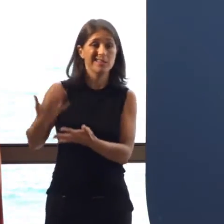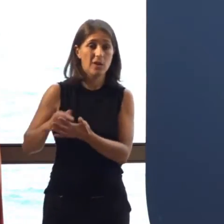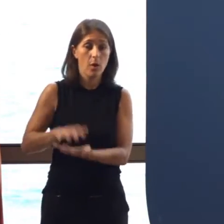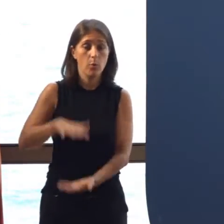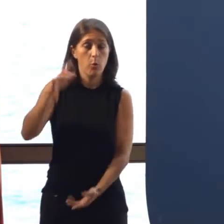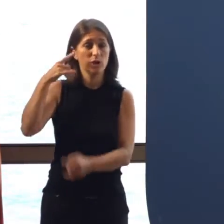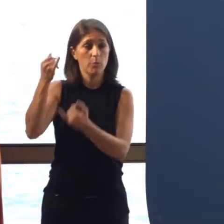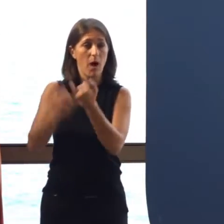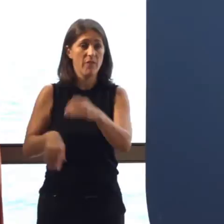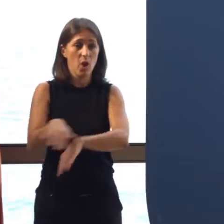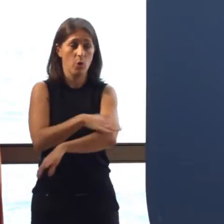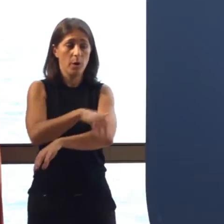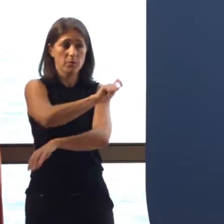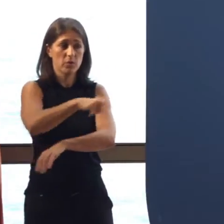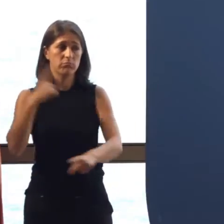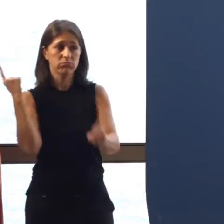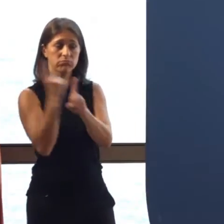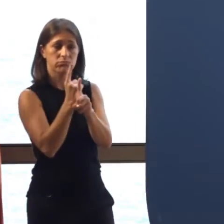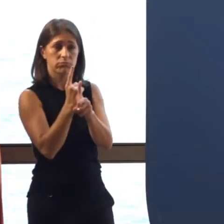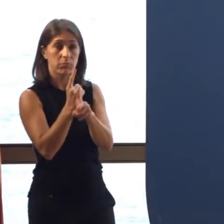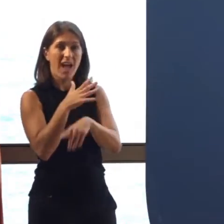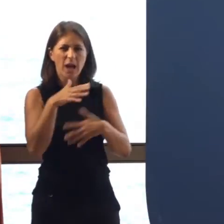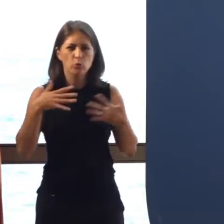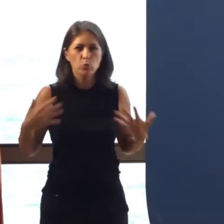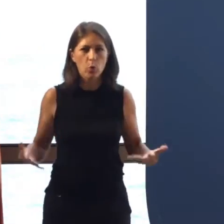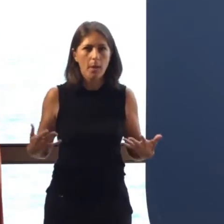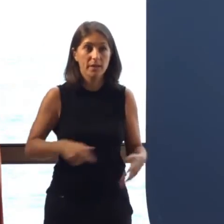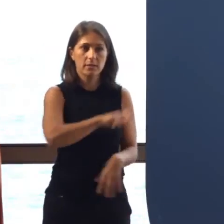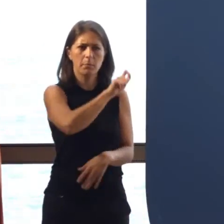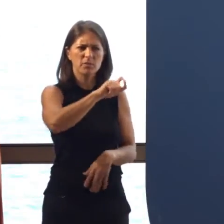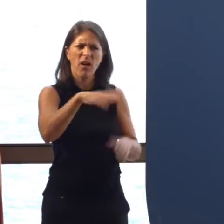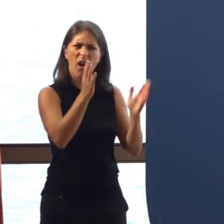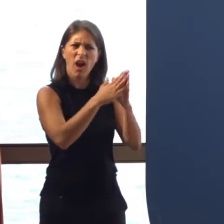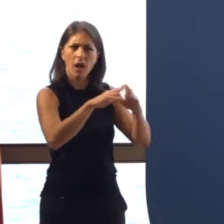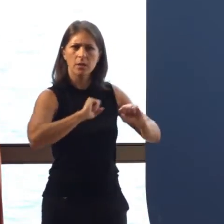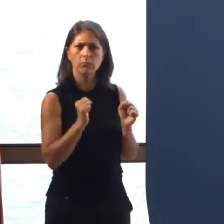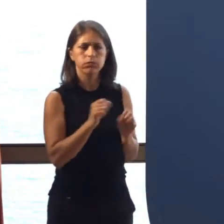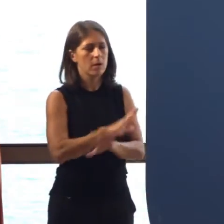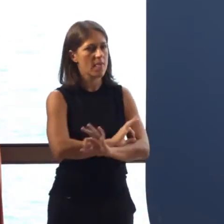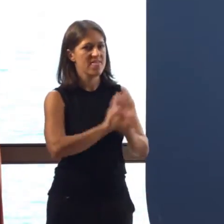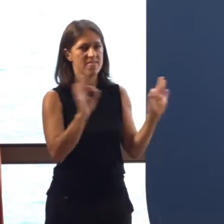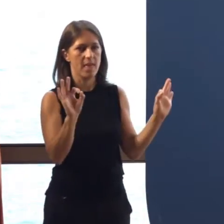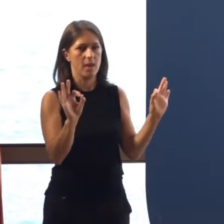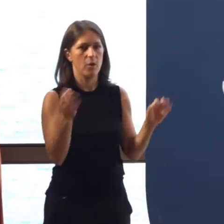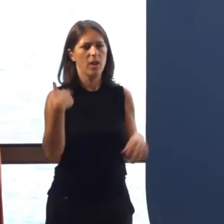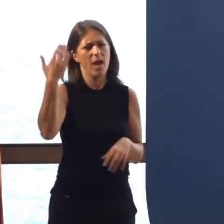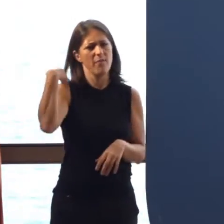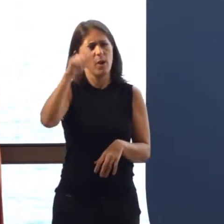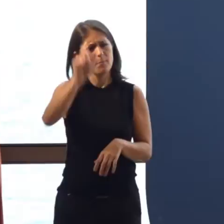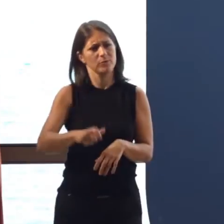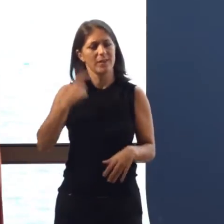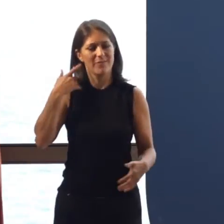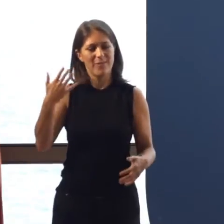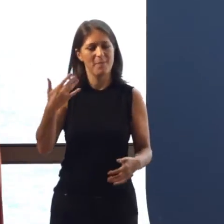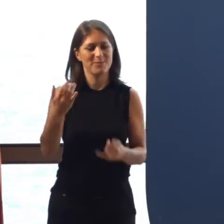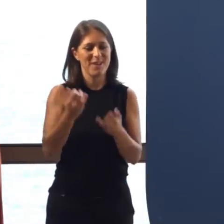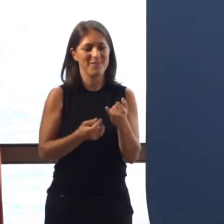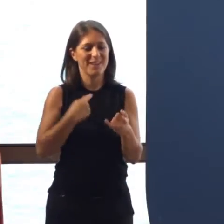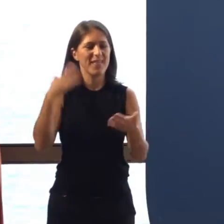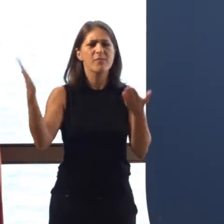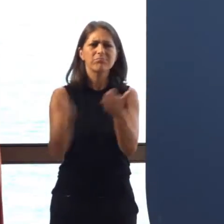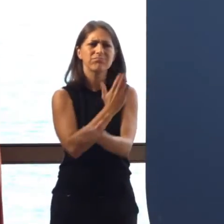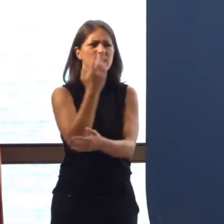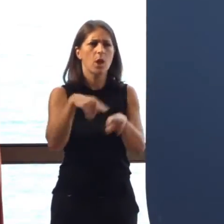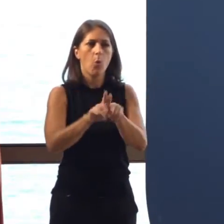gobernar en contra da xente. É momento de que ninguén quede na casa. É momento, como dixo Stefan Hessel, pasou o momento